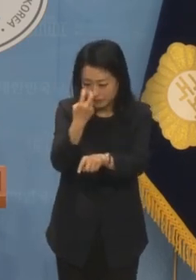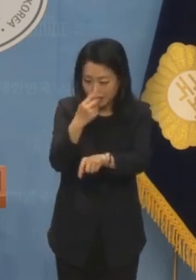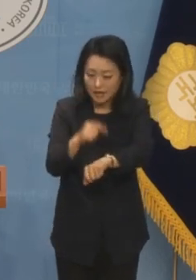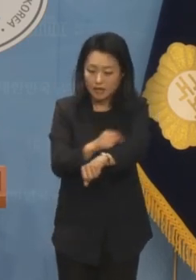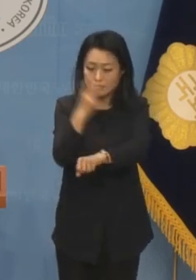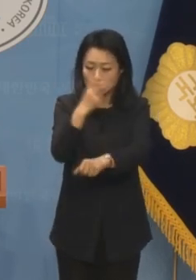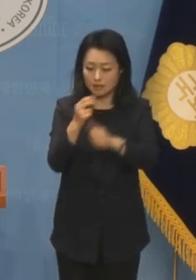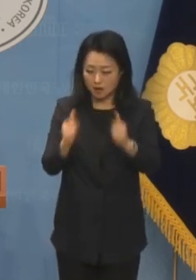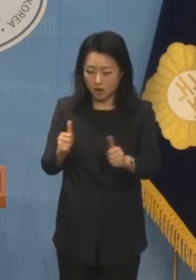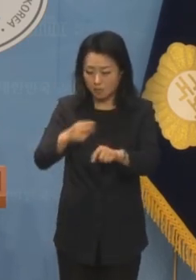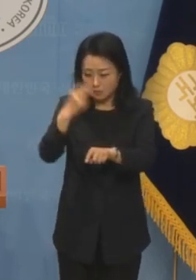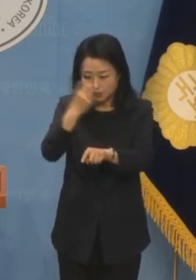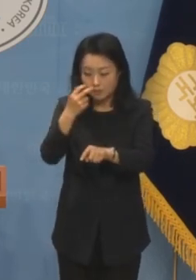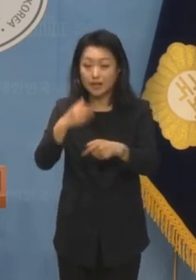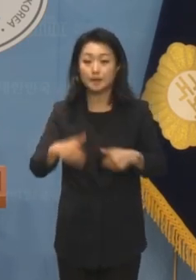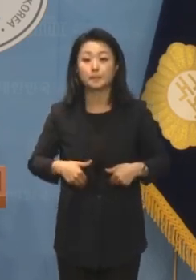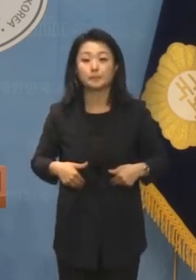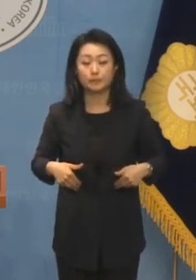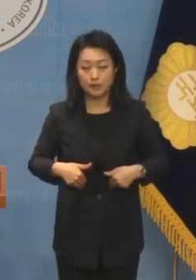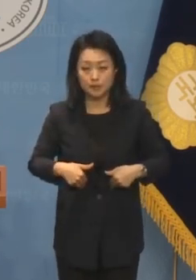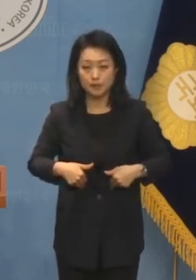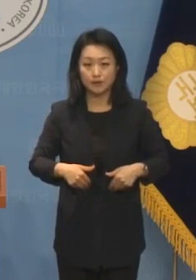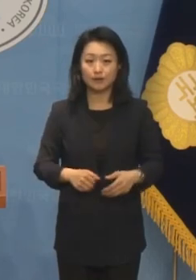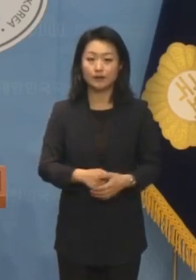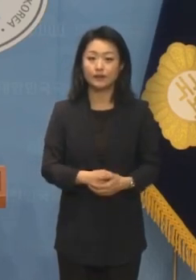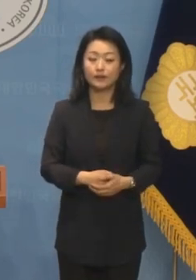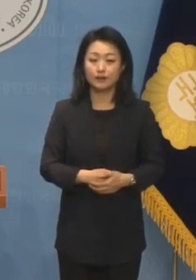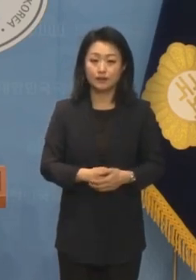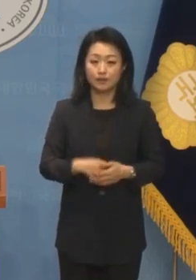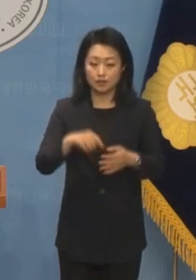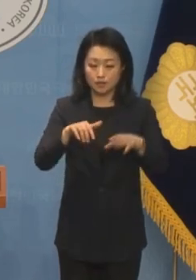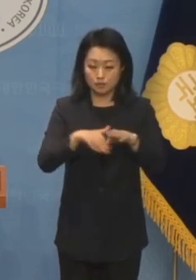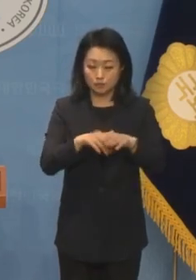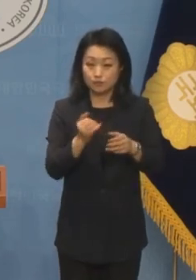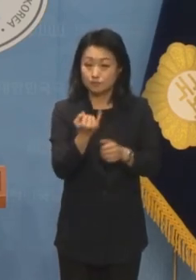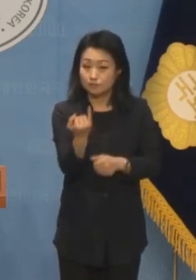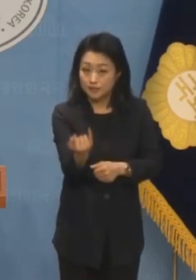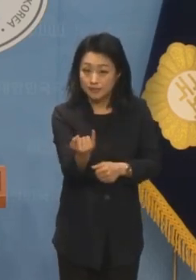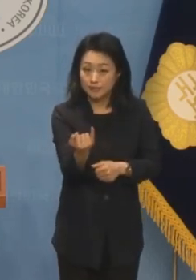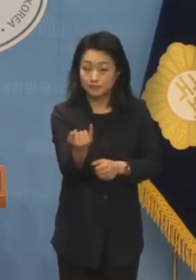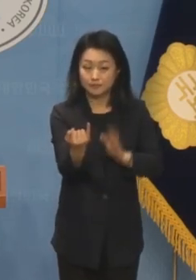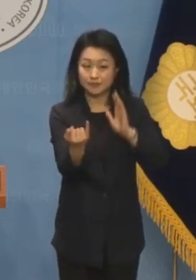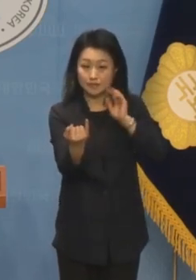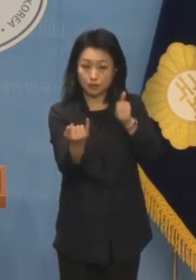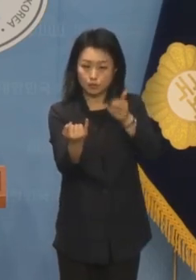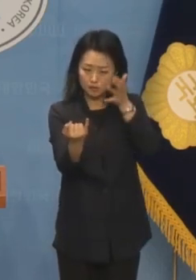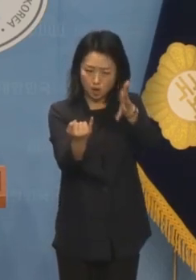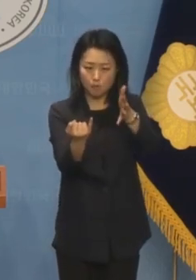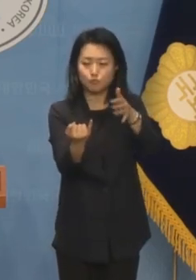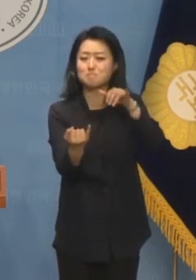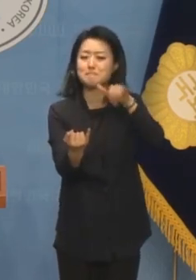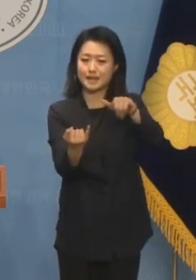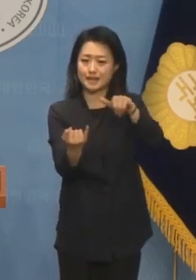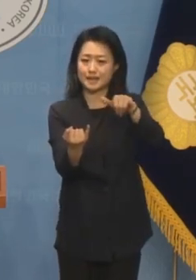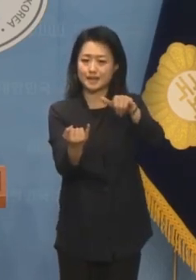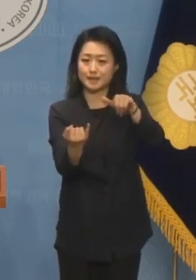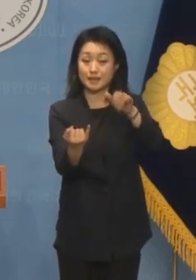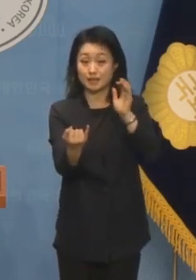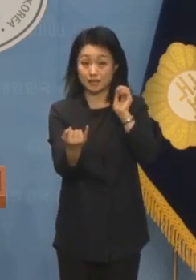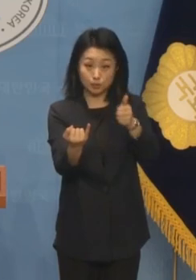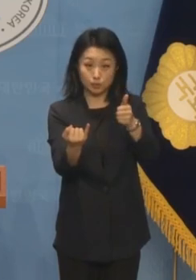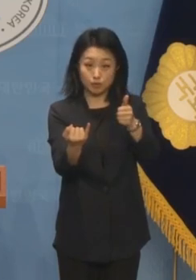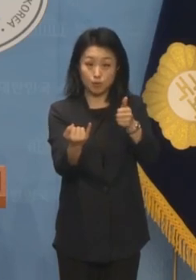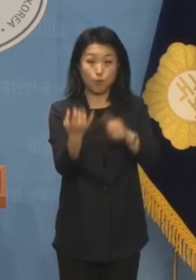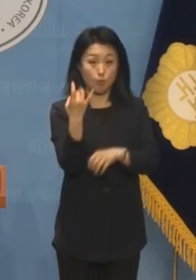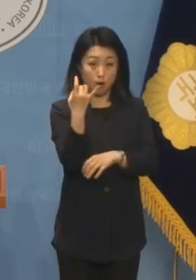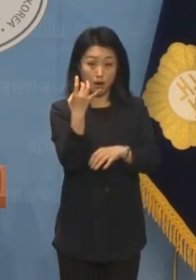특검 대상입니다. 또한 김정숙 여사는 대통령 전용기에 대통령이 탑승하지